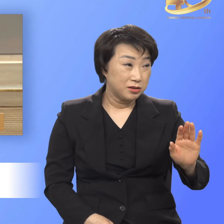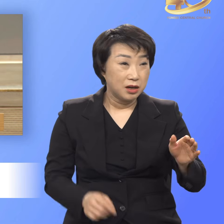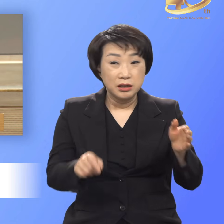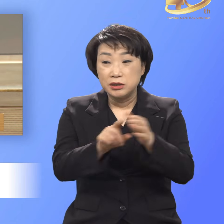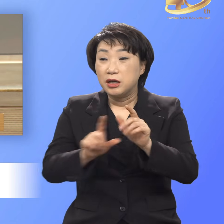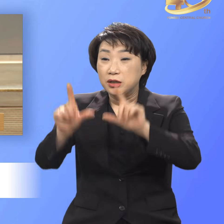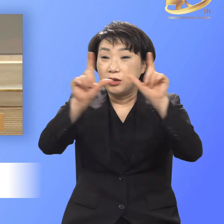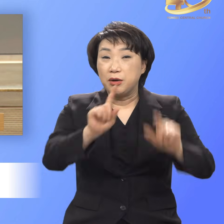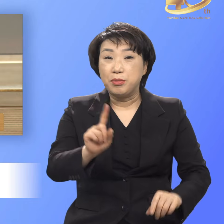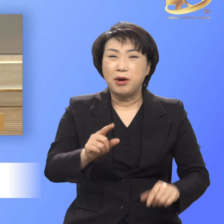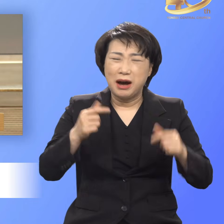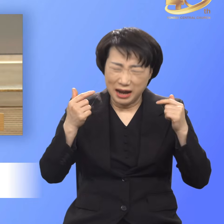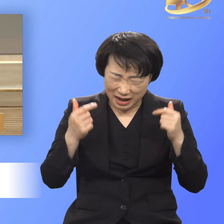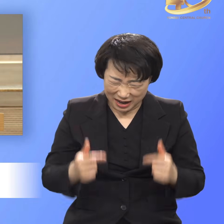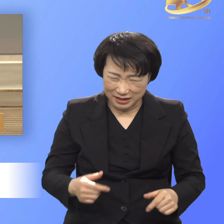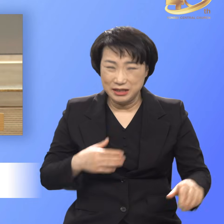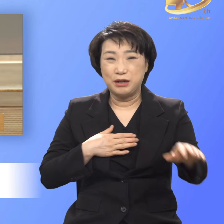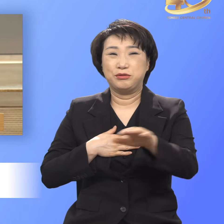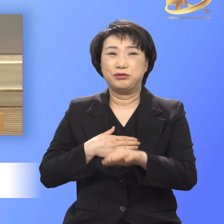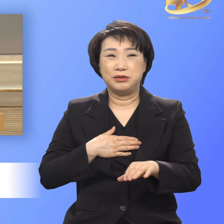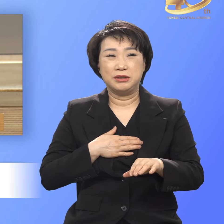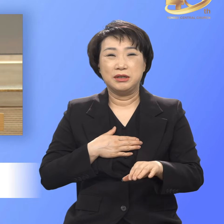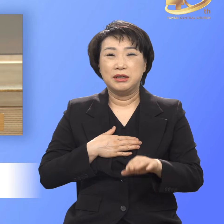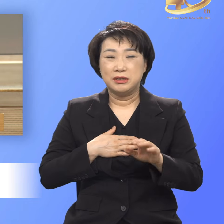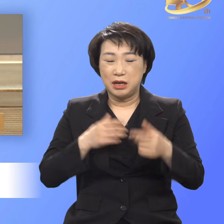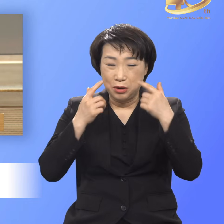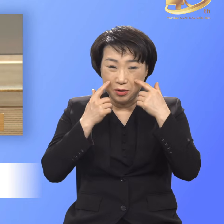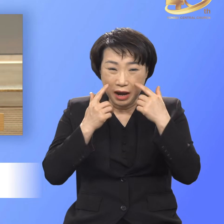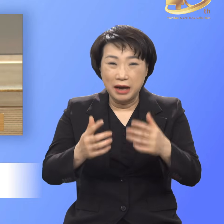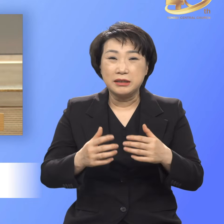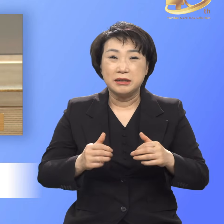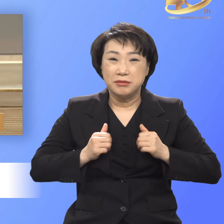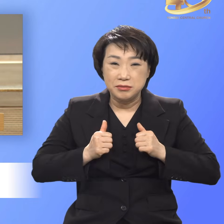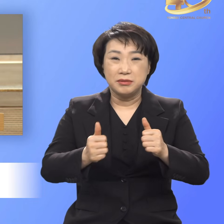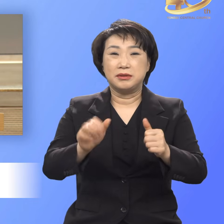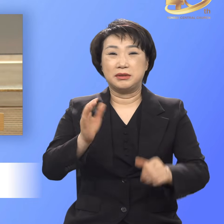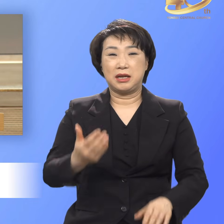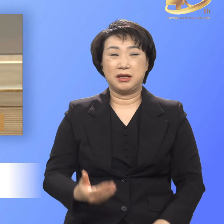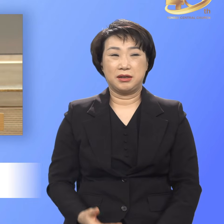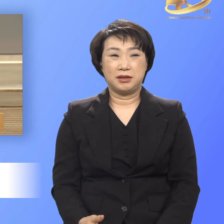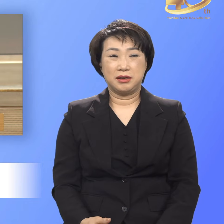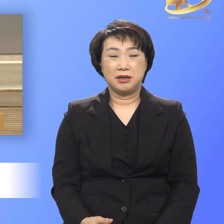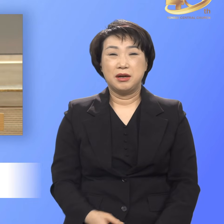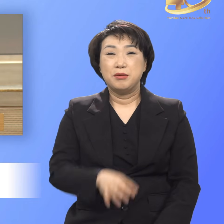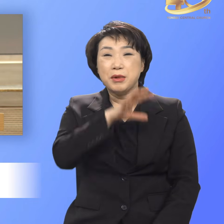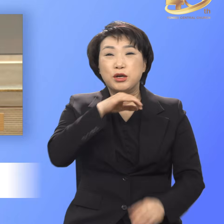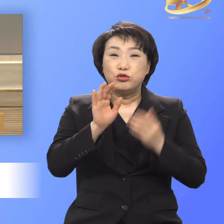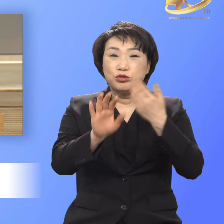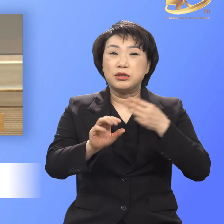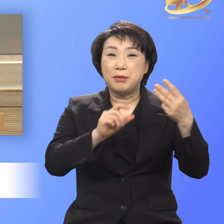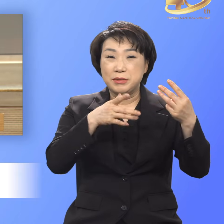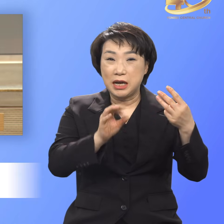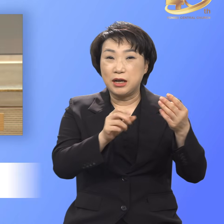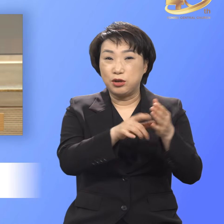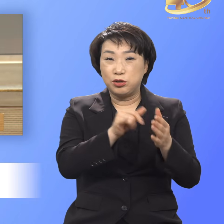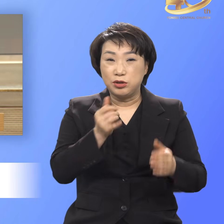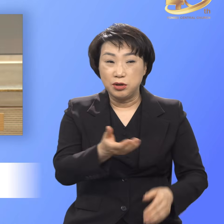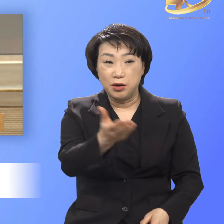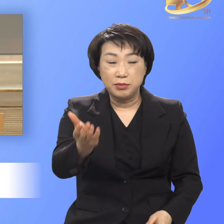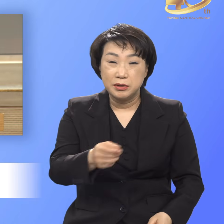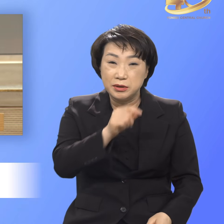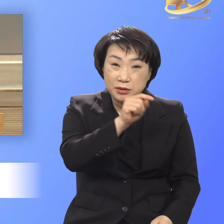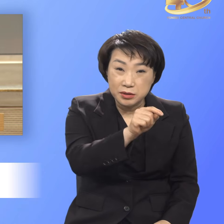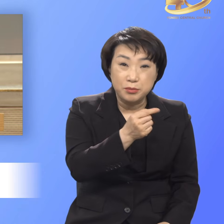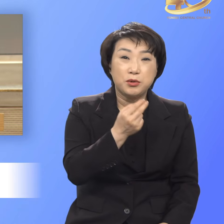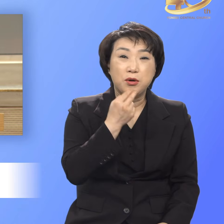신앙생활은 언제든지 얼마나 확실하게 하려고 해야 되느냐. 베드로서 3장에 그랬지.